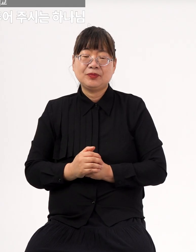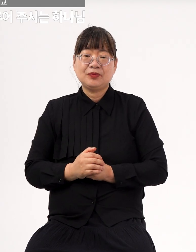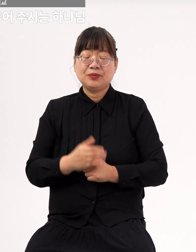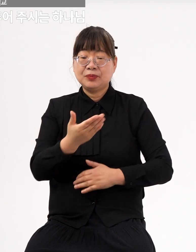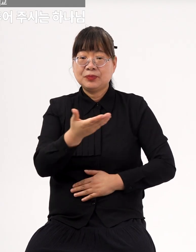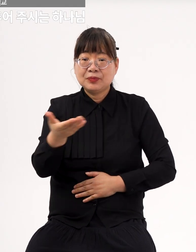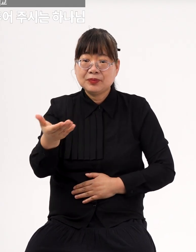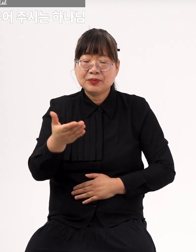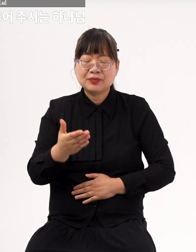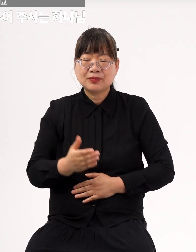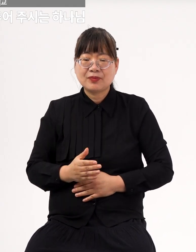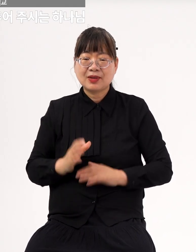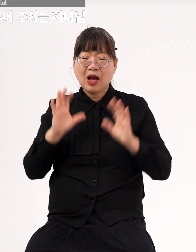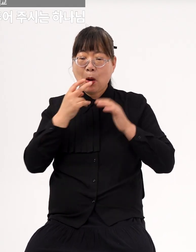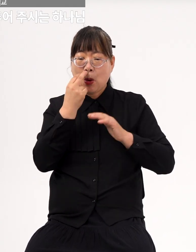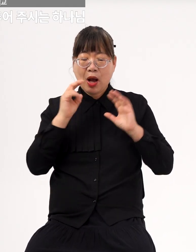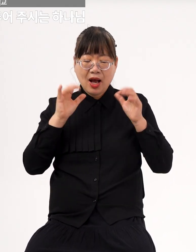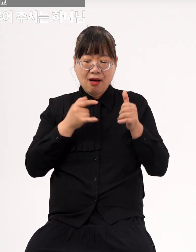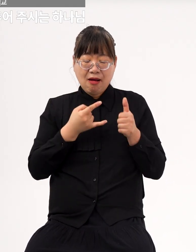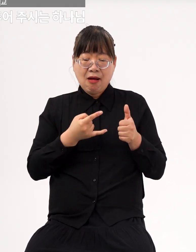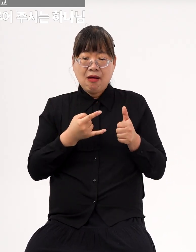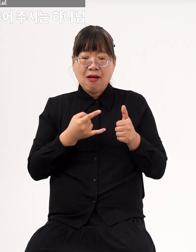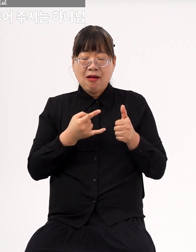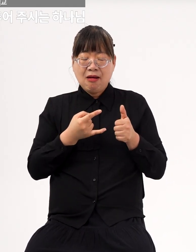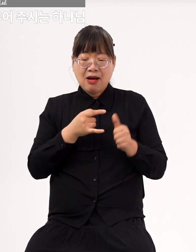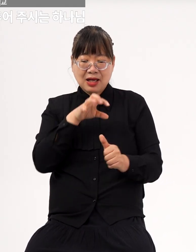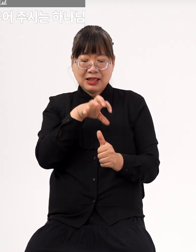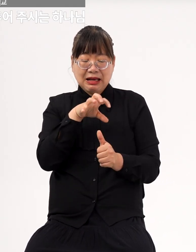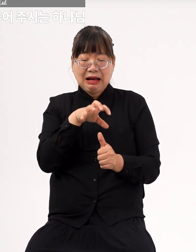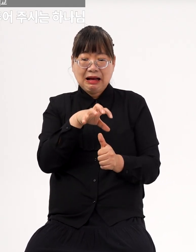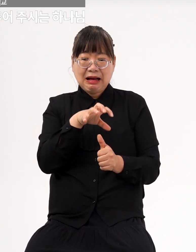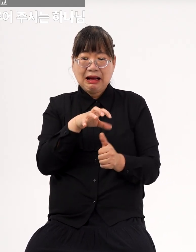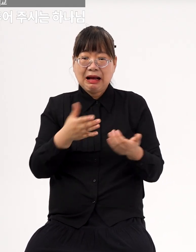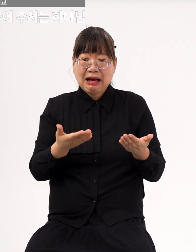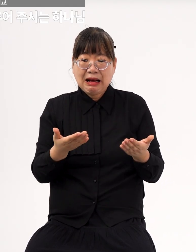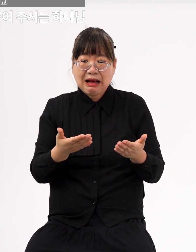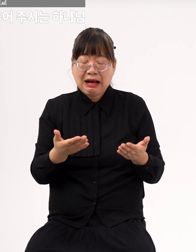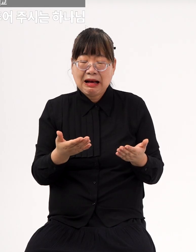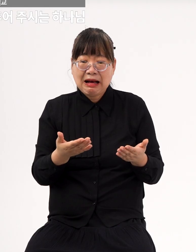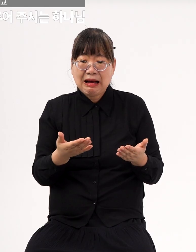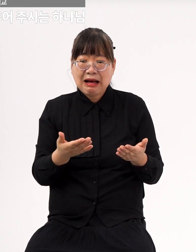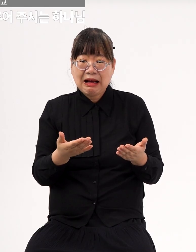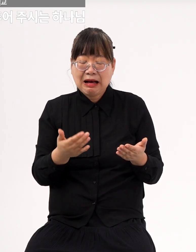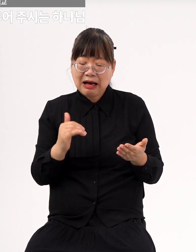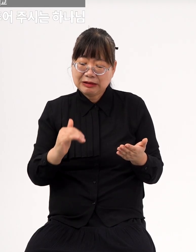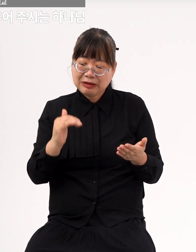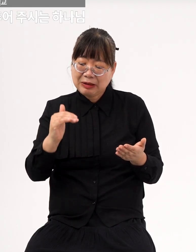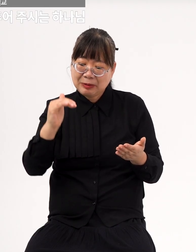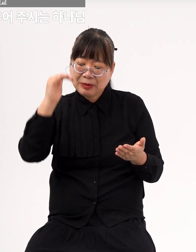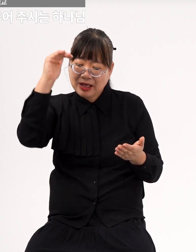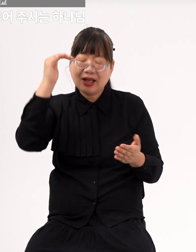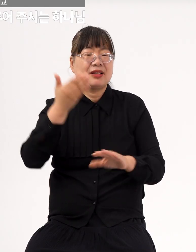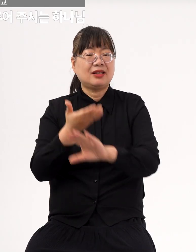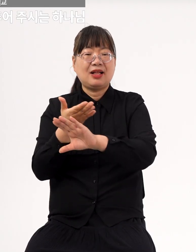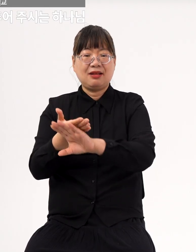여러분, 어린 애기한테 야단칠 레벨이 다